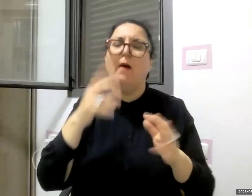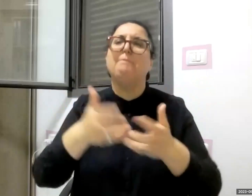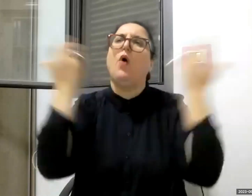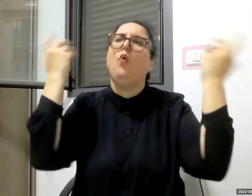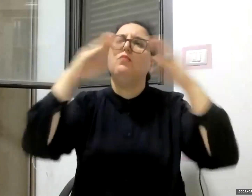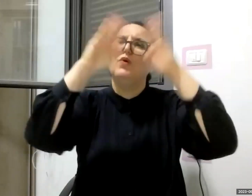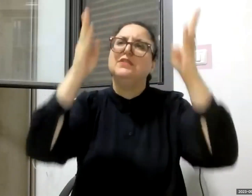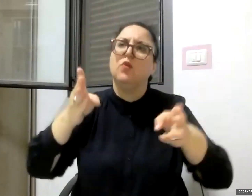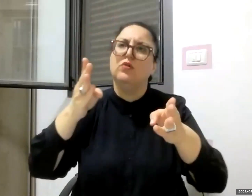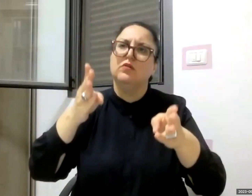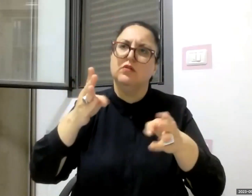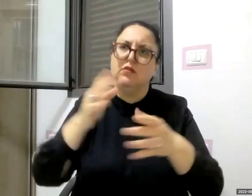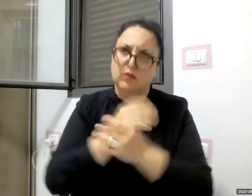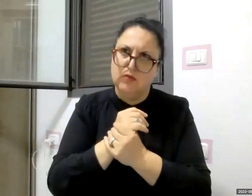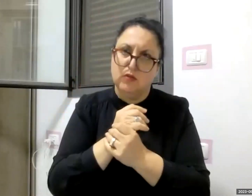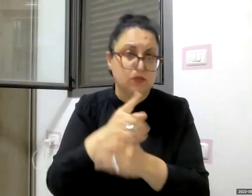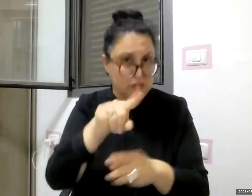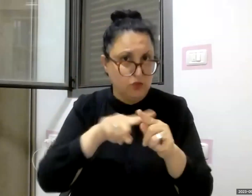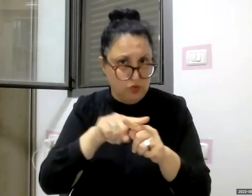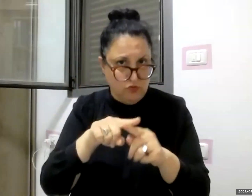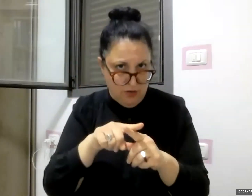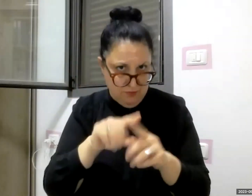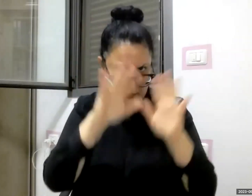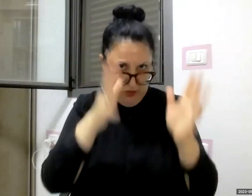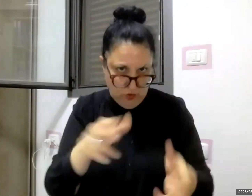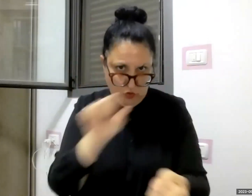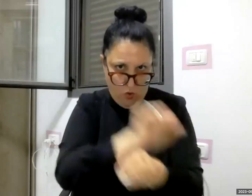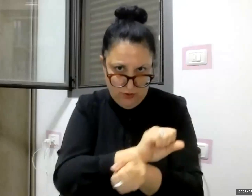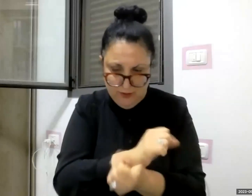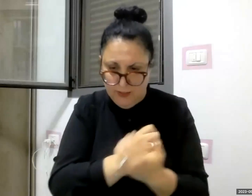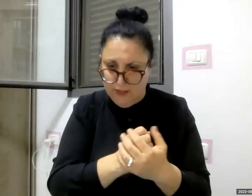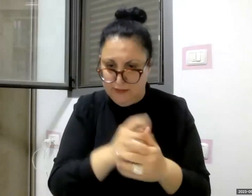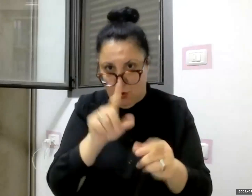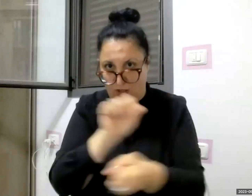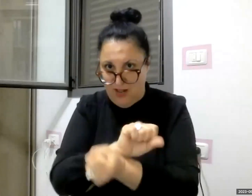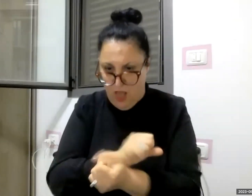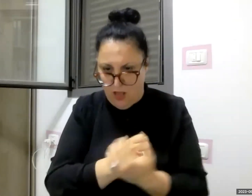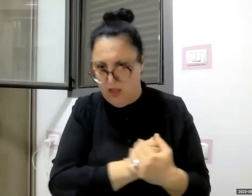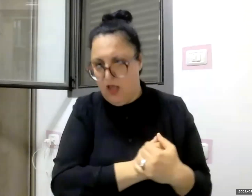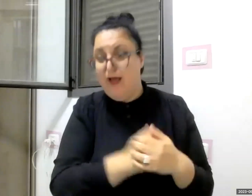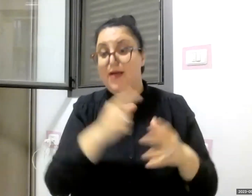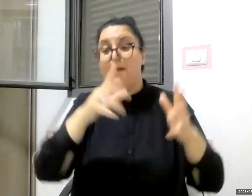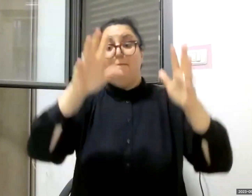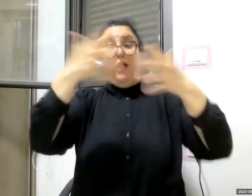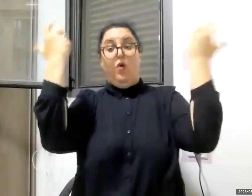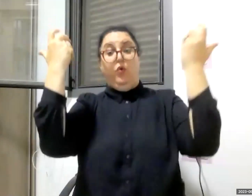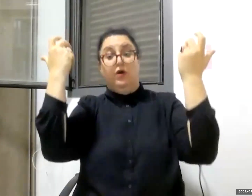פירוק המוסדות זה למעשה השפה של כולנו למשל כמו הנפליאה